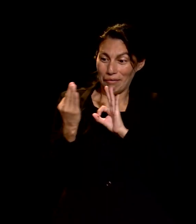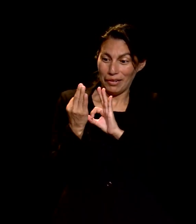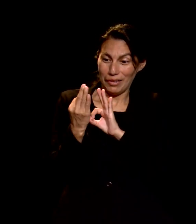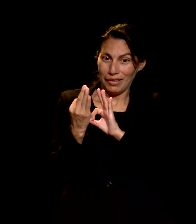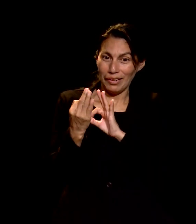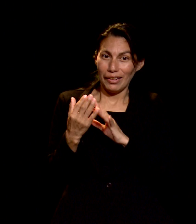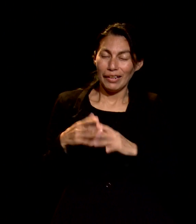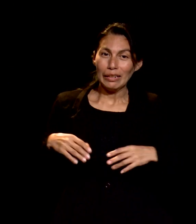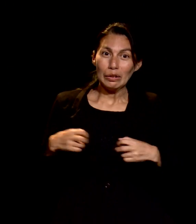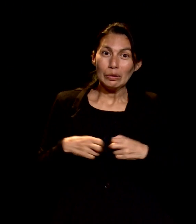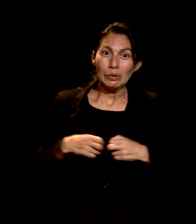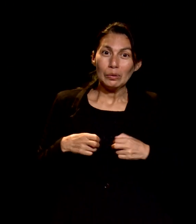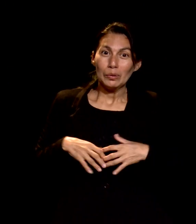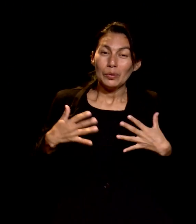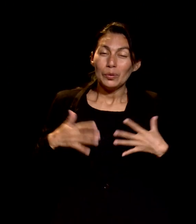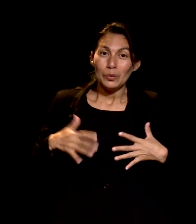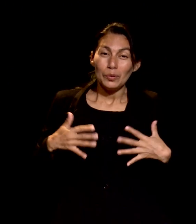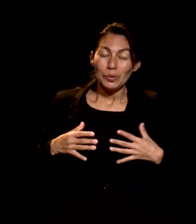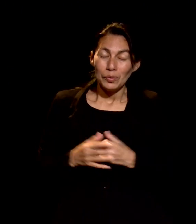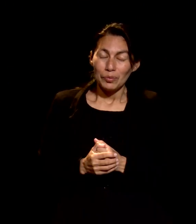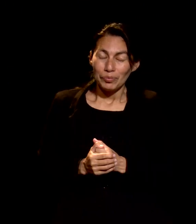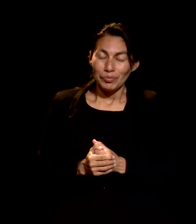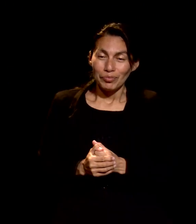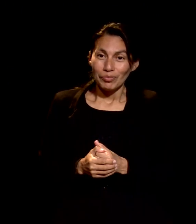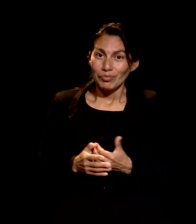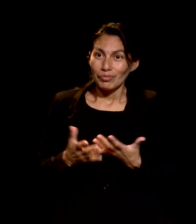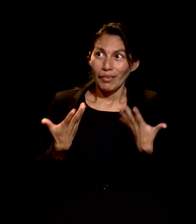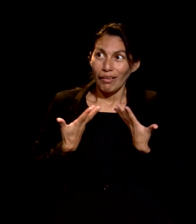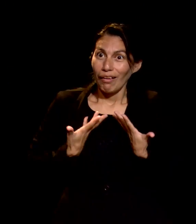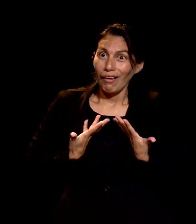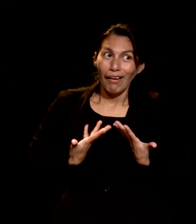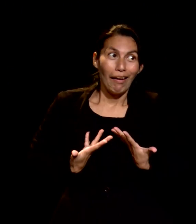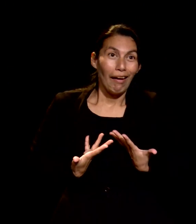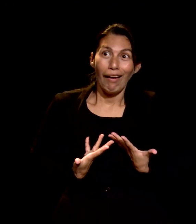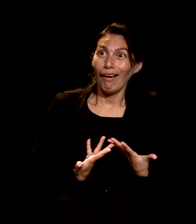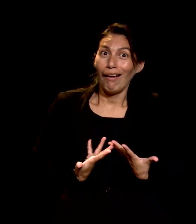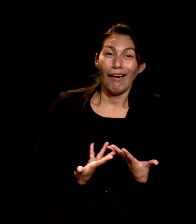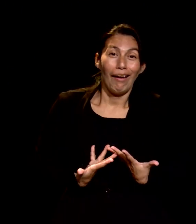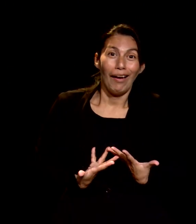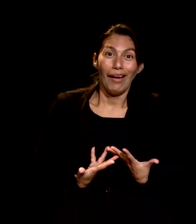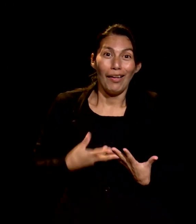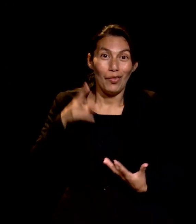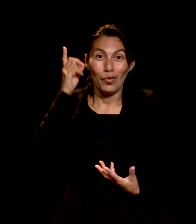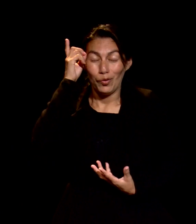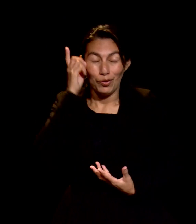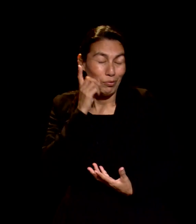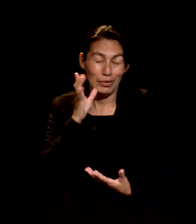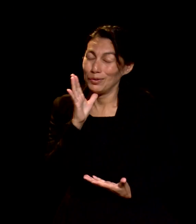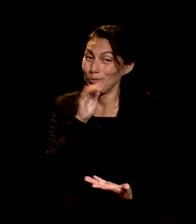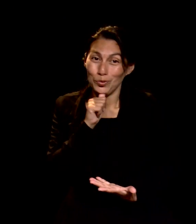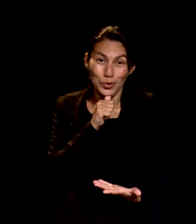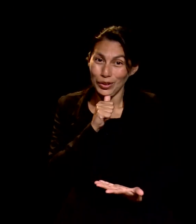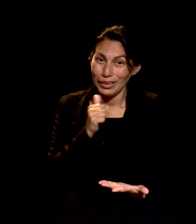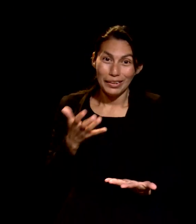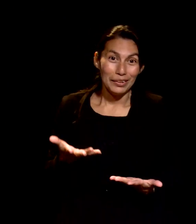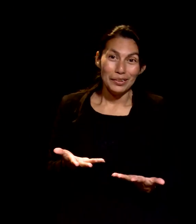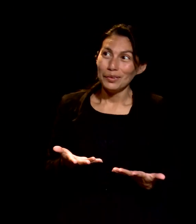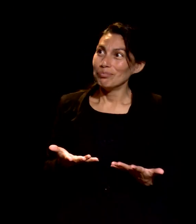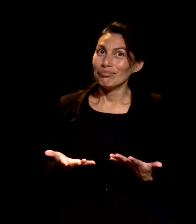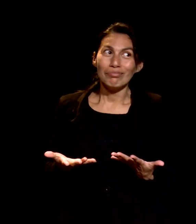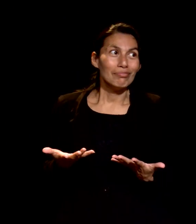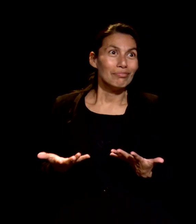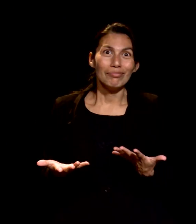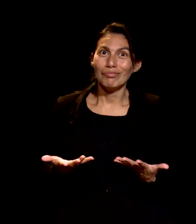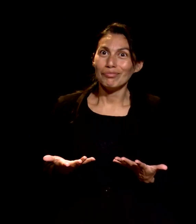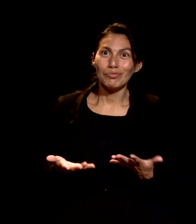frente los dos. Yo no no supe qué hacer menos me pude dormir dije